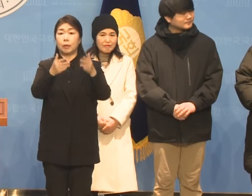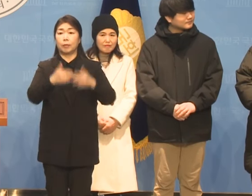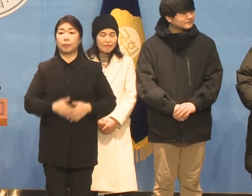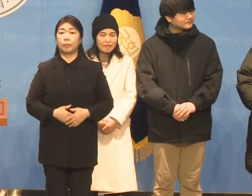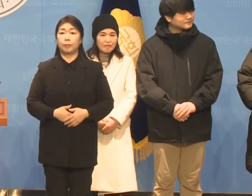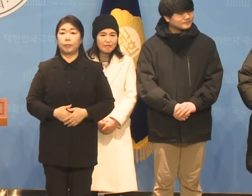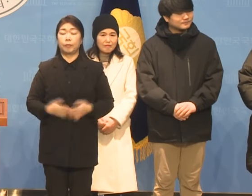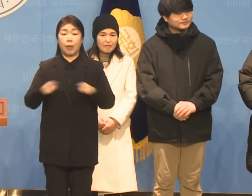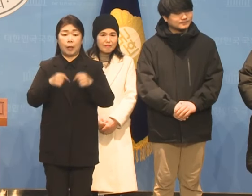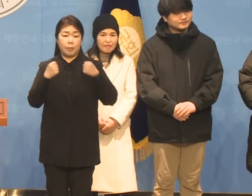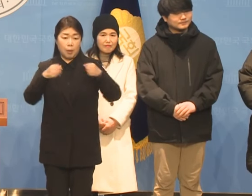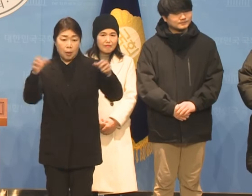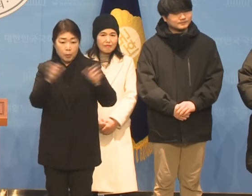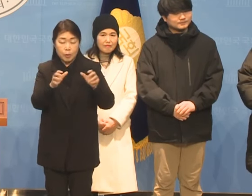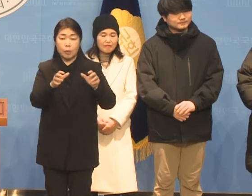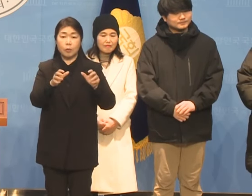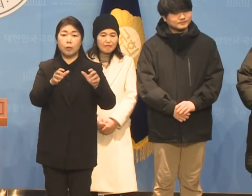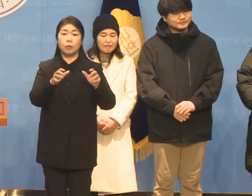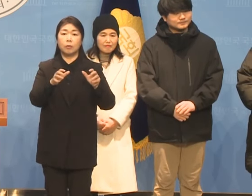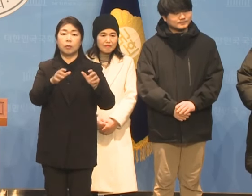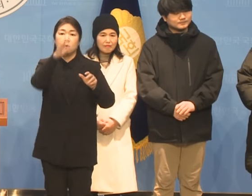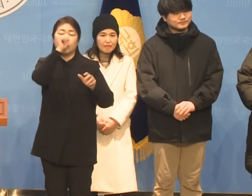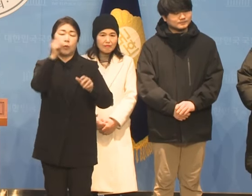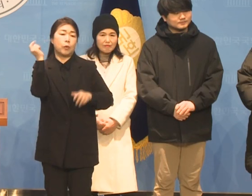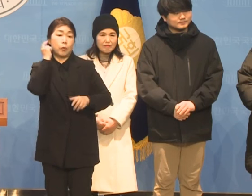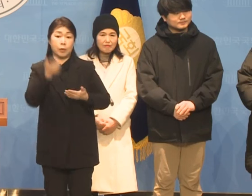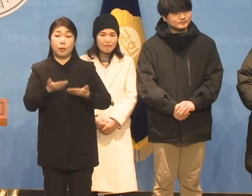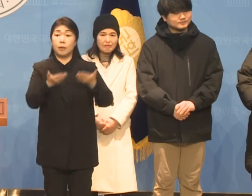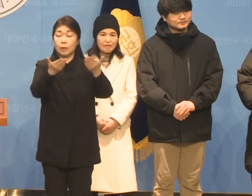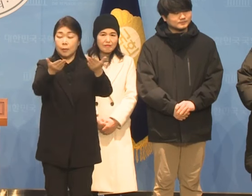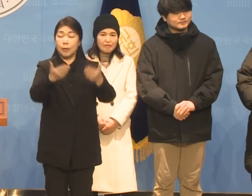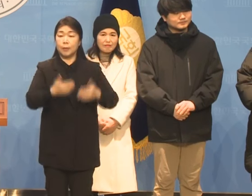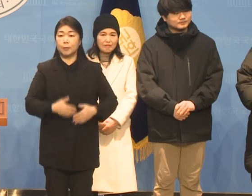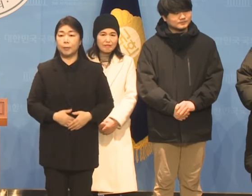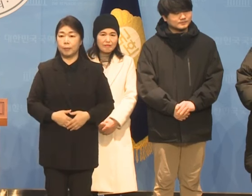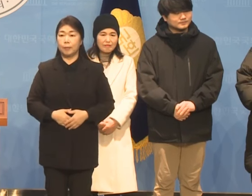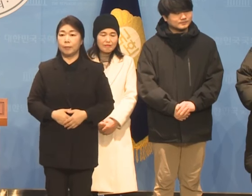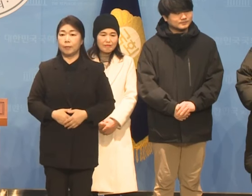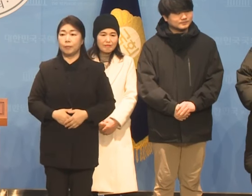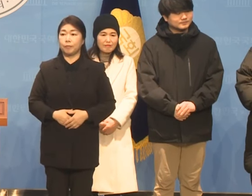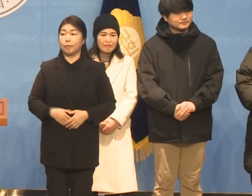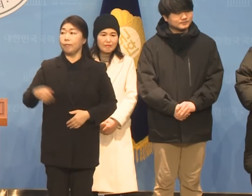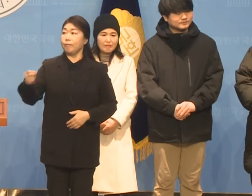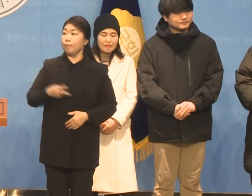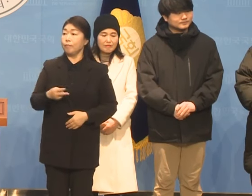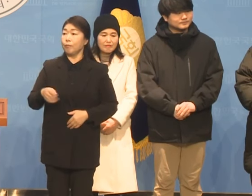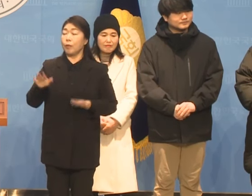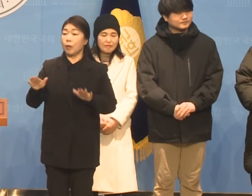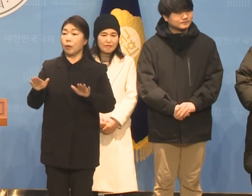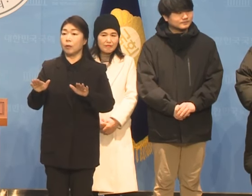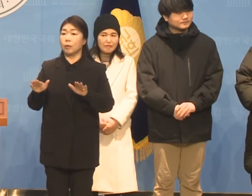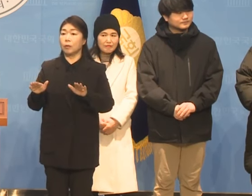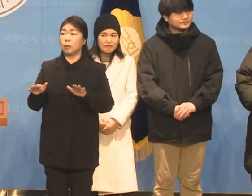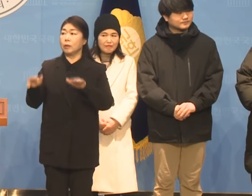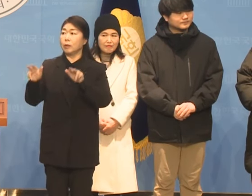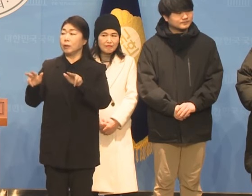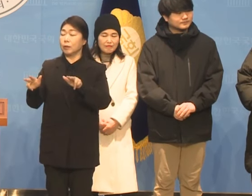드립니다. 저희가 함께 힘을 합쳐서 좋은 소식을 들려드리도록 그렇게 하겠습니다. 그리고 저희